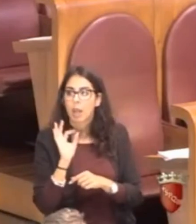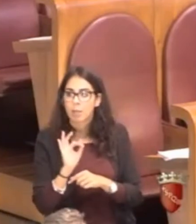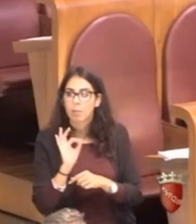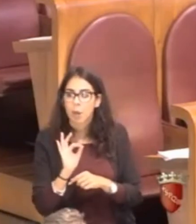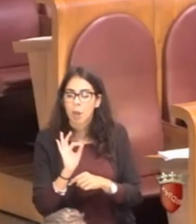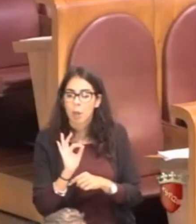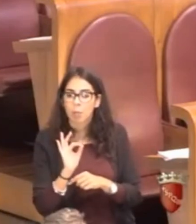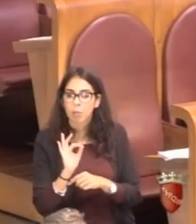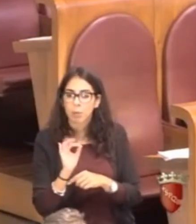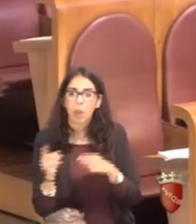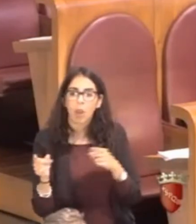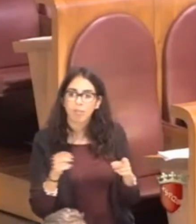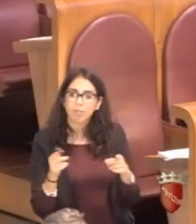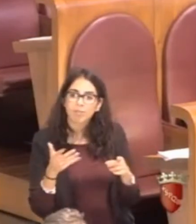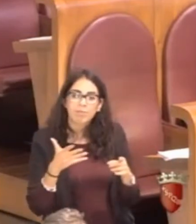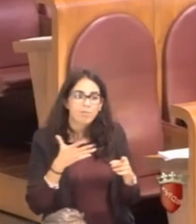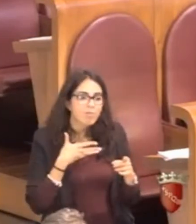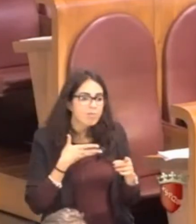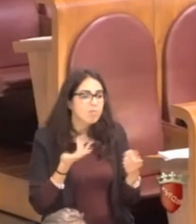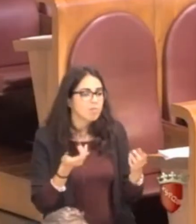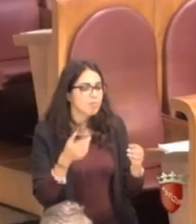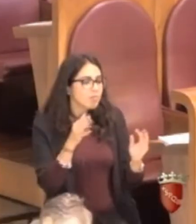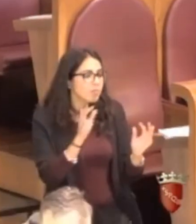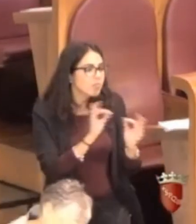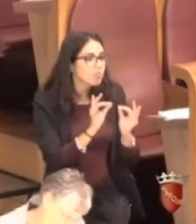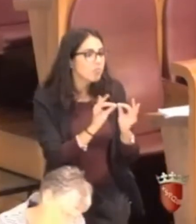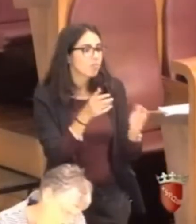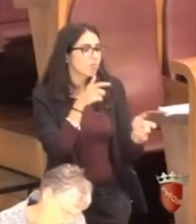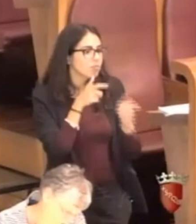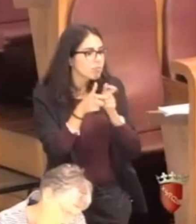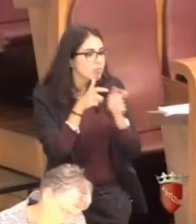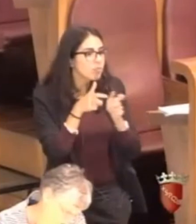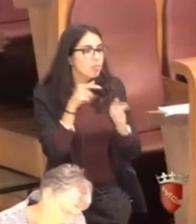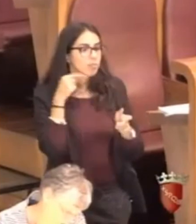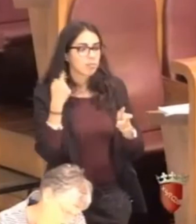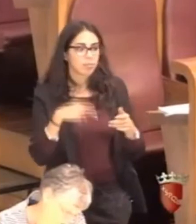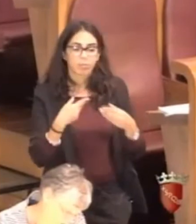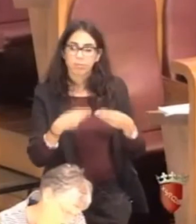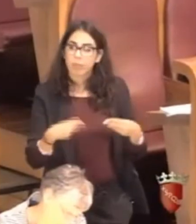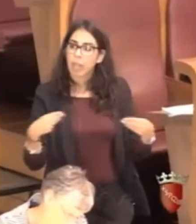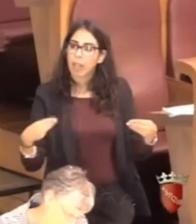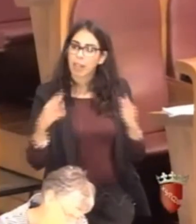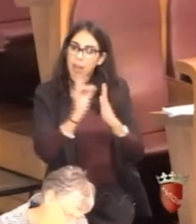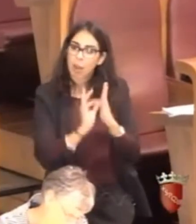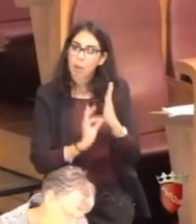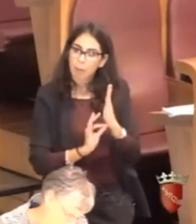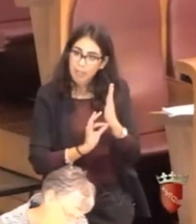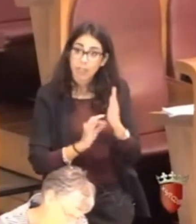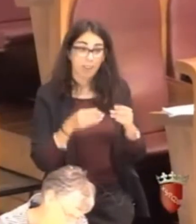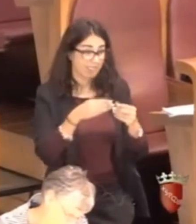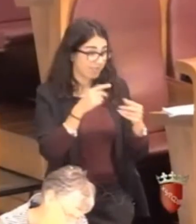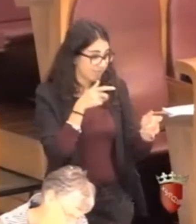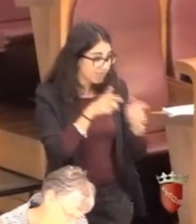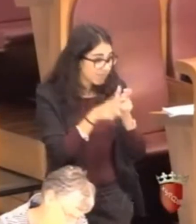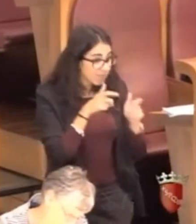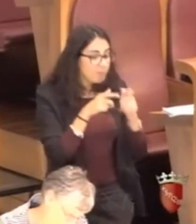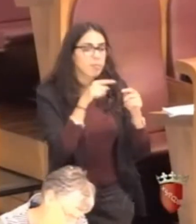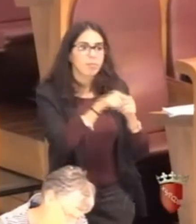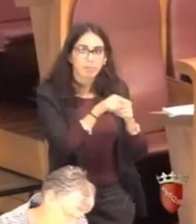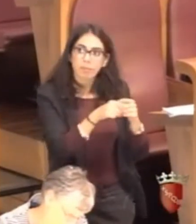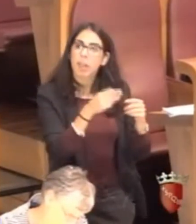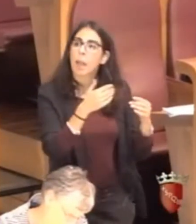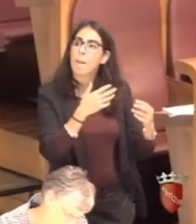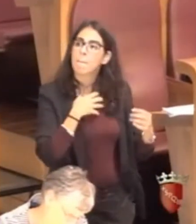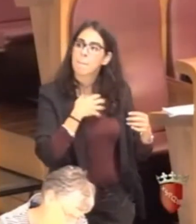passaggio di condivisione di questa materia normativa sia con i membri della Commissione